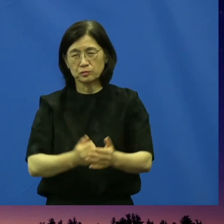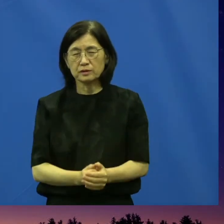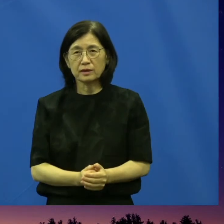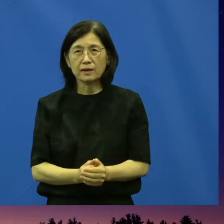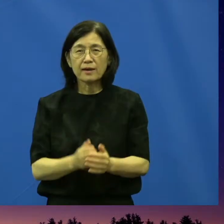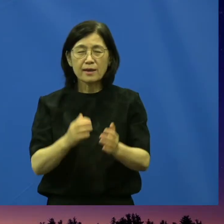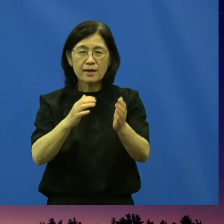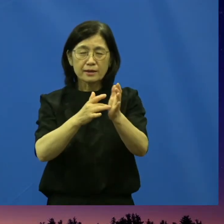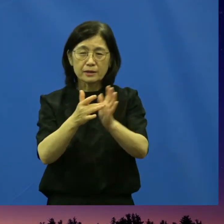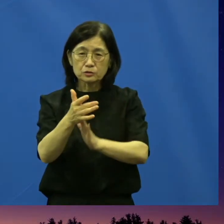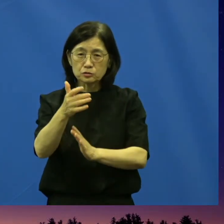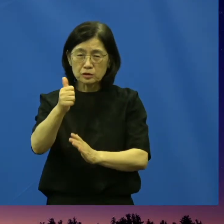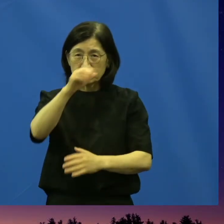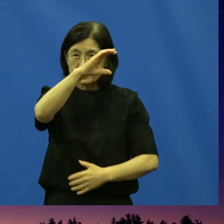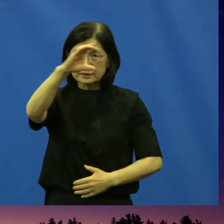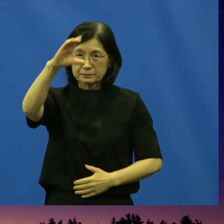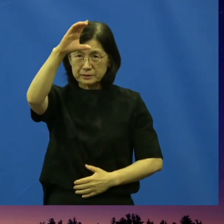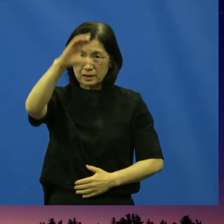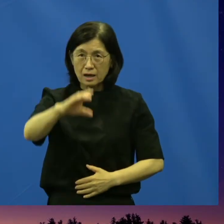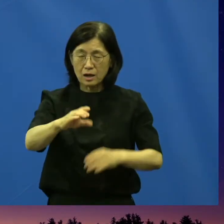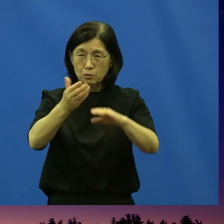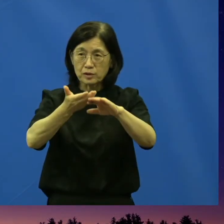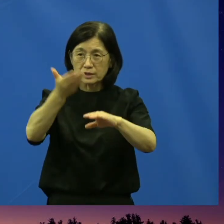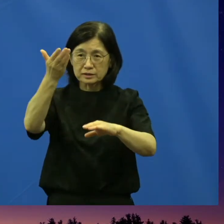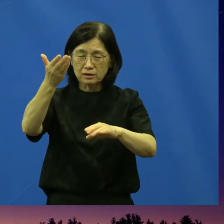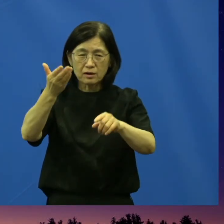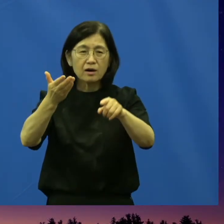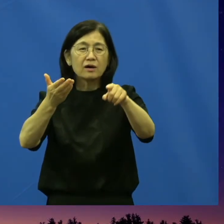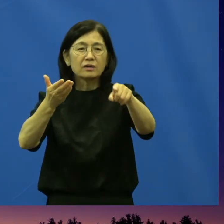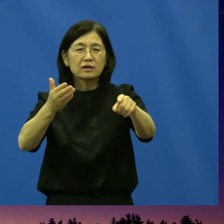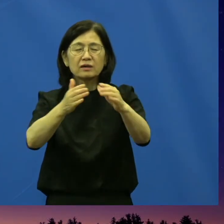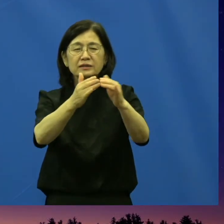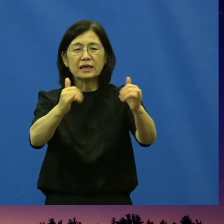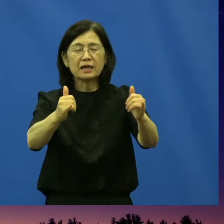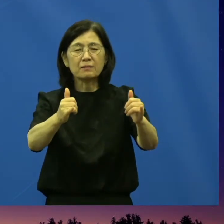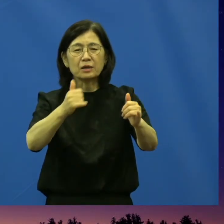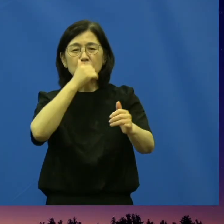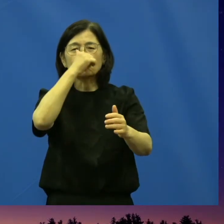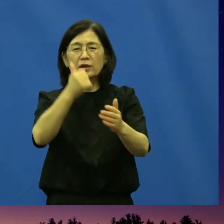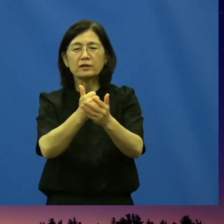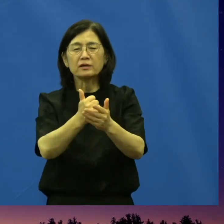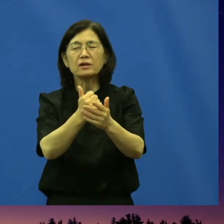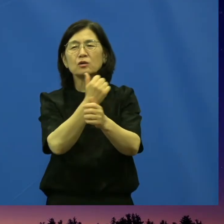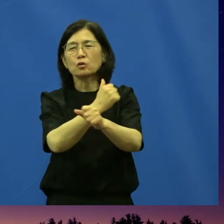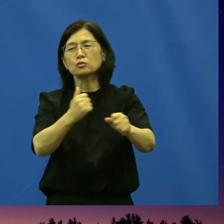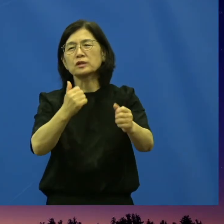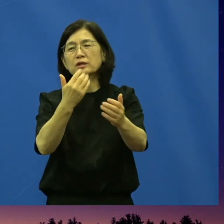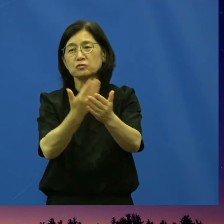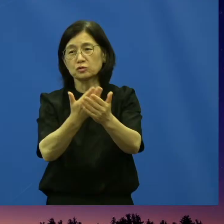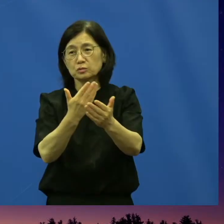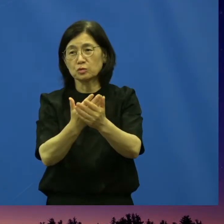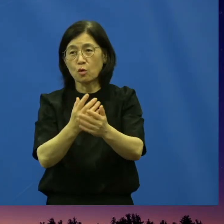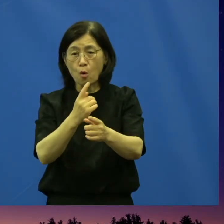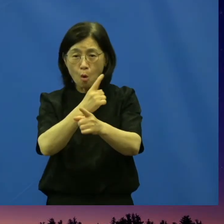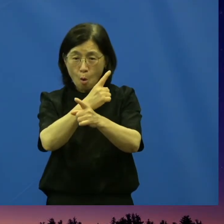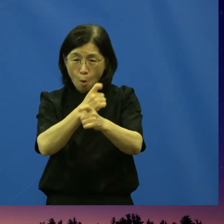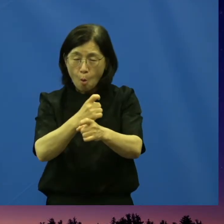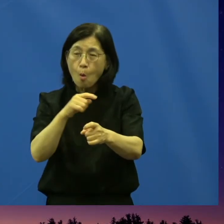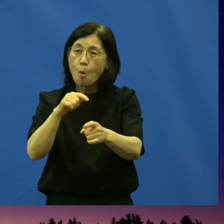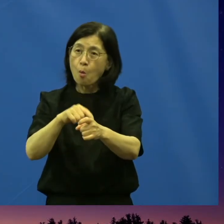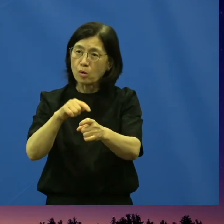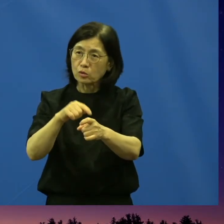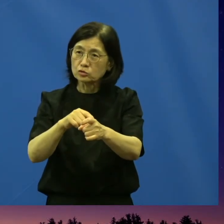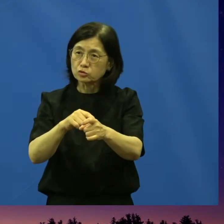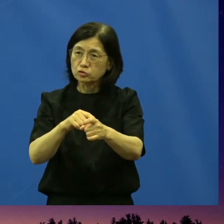사하여 주십시오, 이렇게 기도를 합니다. 그죠? 자기를 죽이는 원수를 향하여 저들을 사하여 달라, 이게